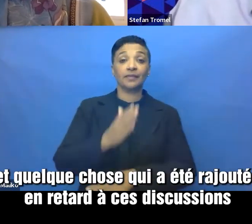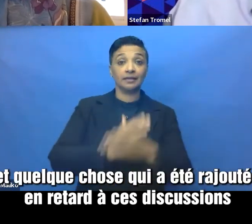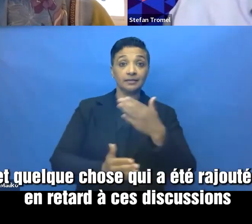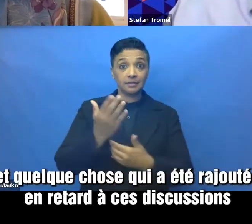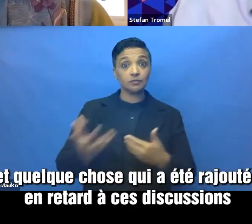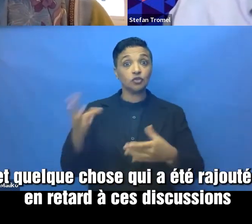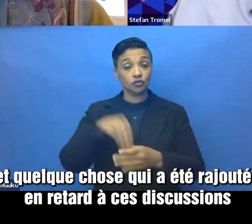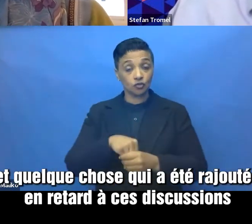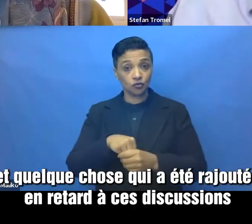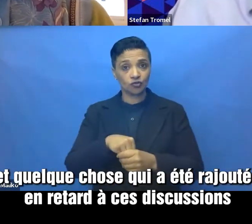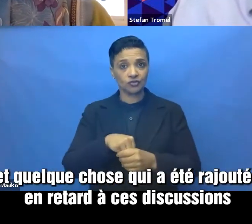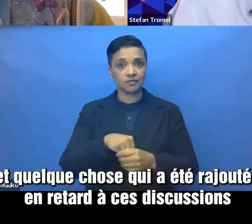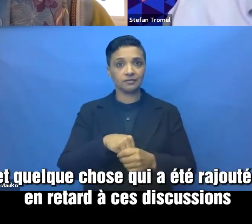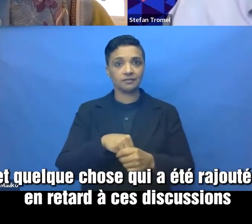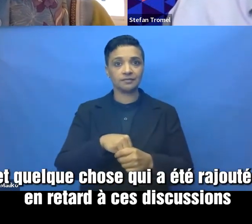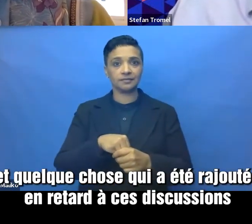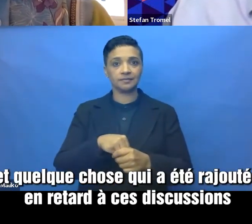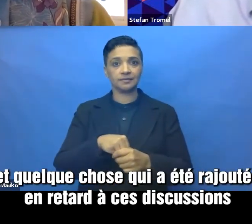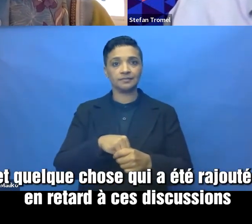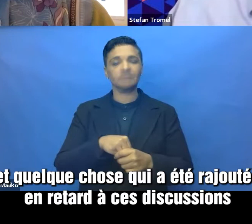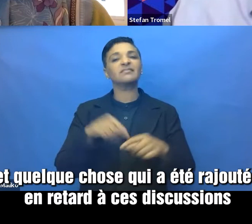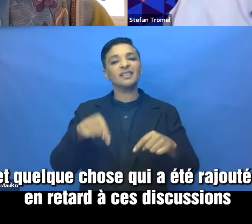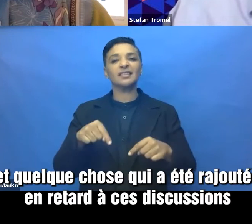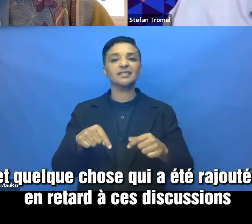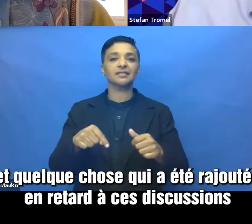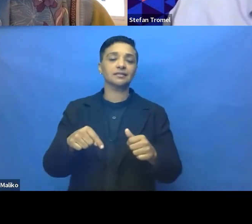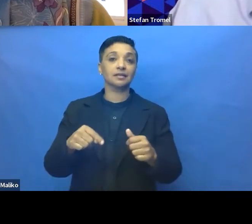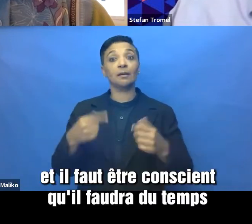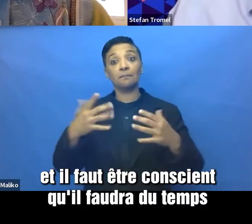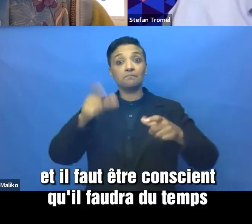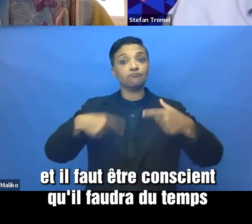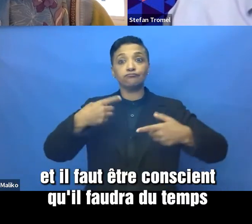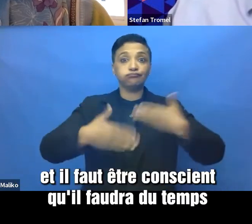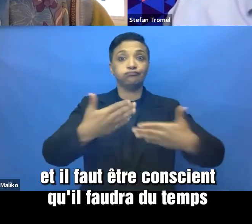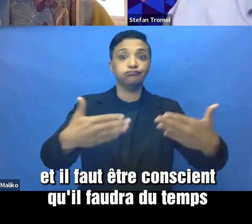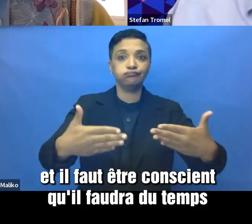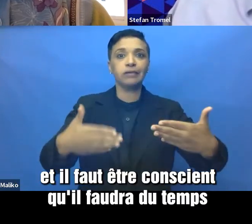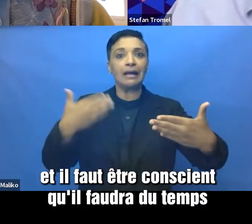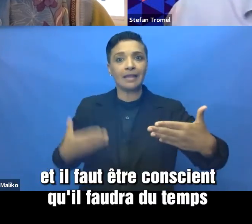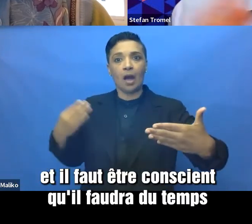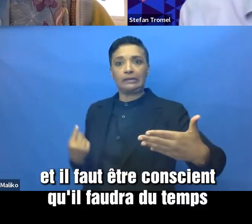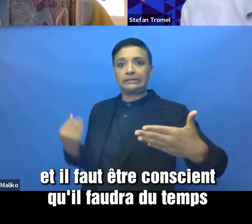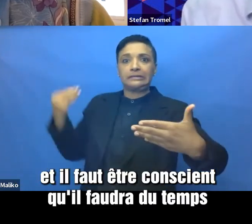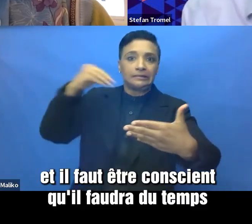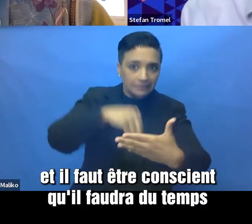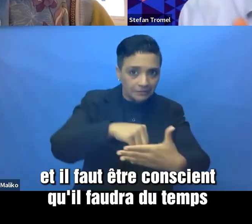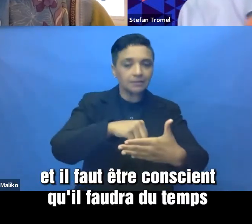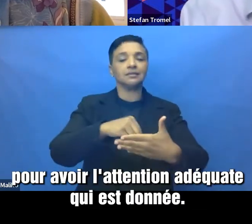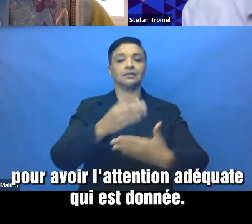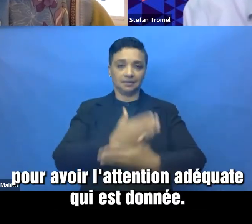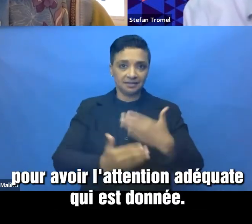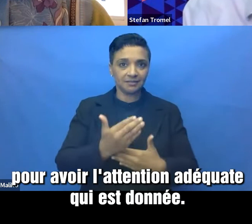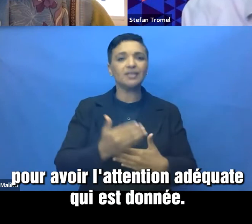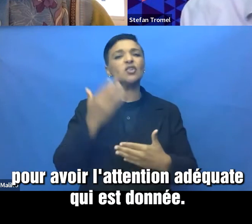conscient que l'inclusion des personnes handicapées est quelque chose qui a été rajouté en retard à